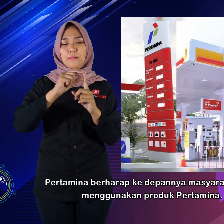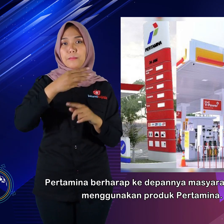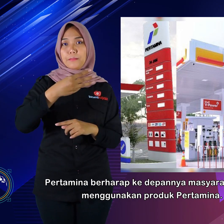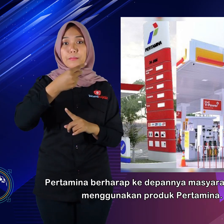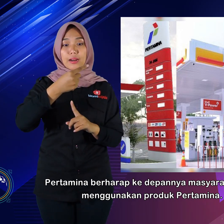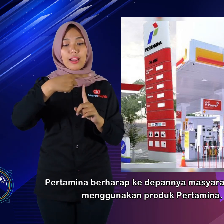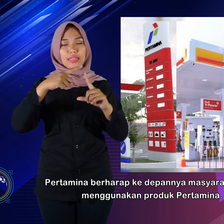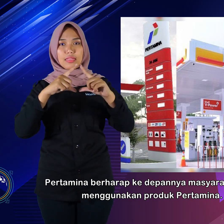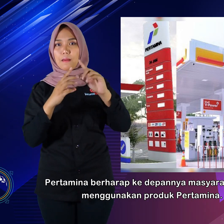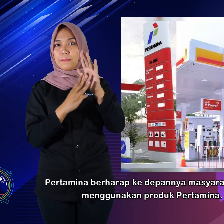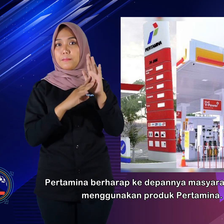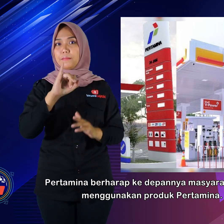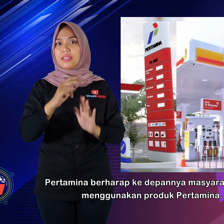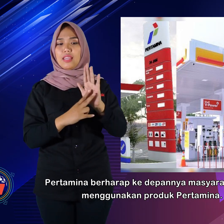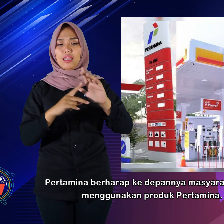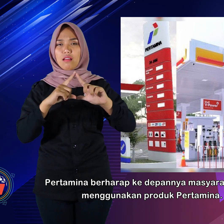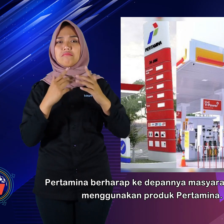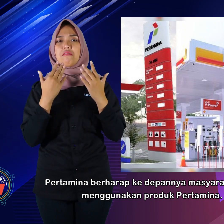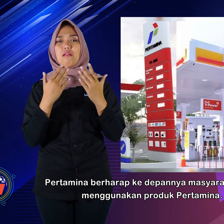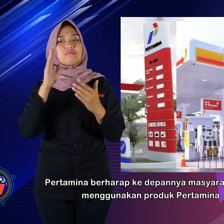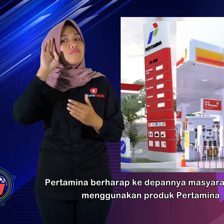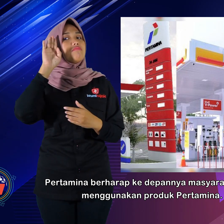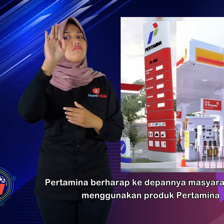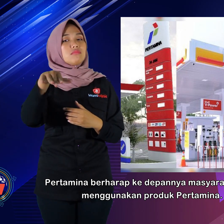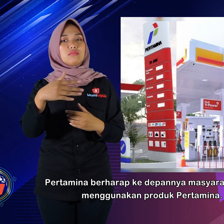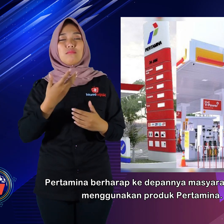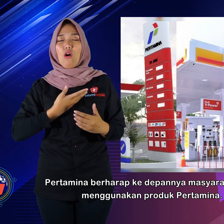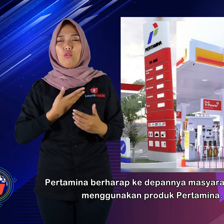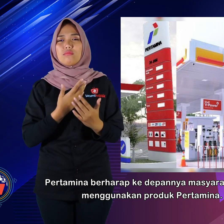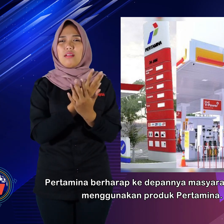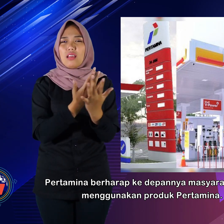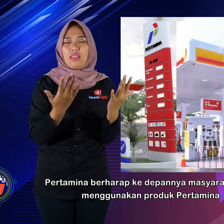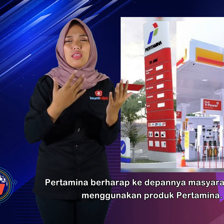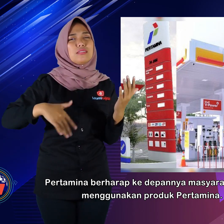Pertamina berharap kedepannya masyarakat bisa setia untuk menggunakan produk dari Pertamina.